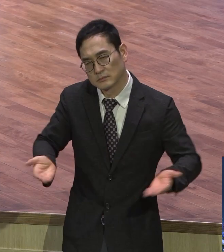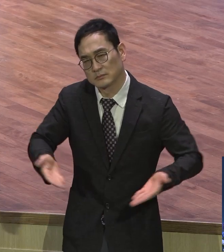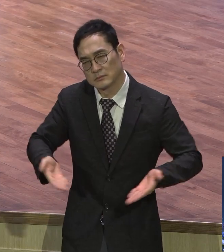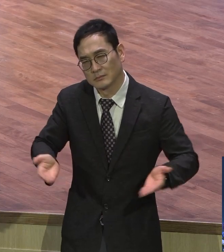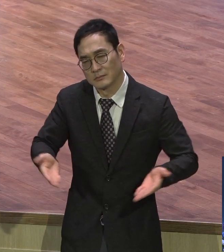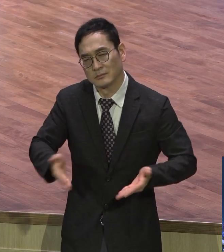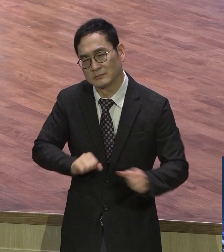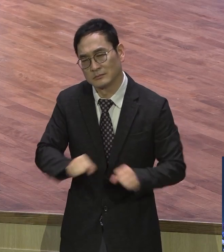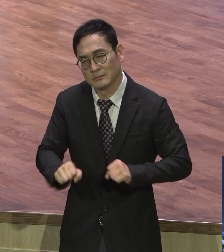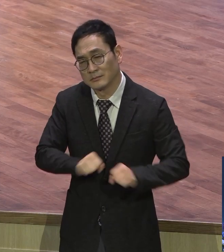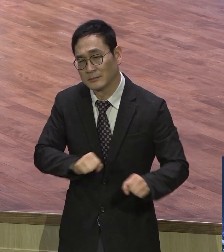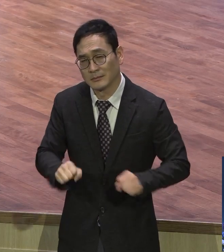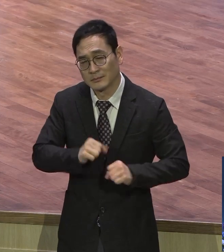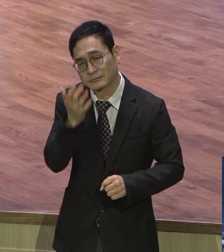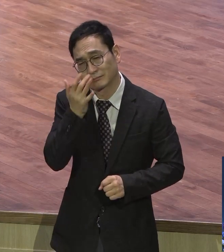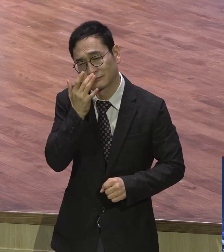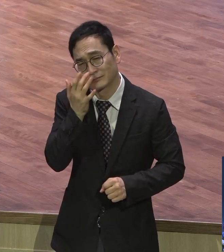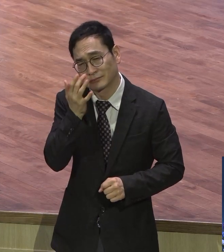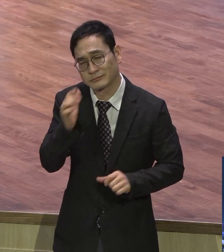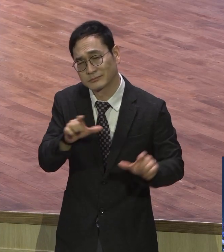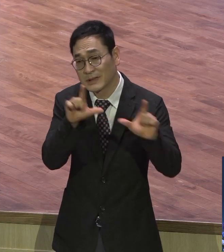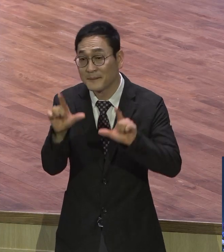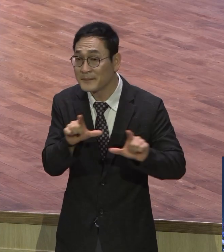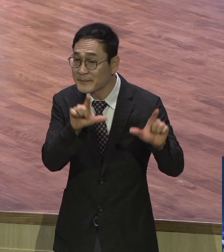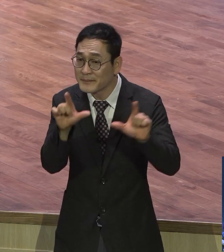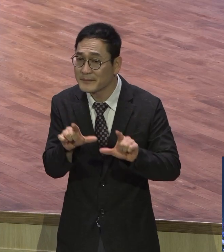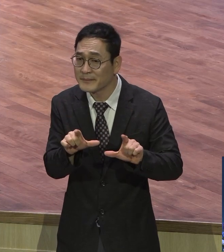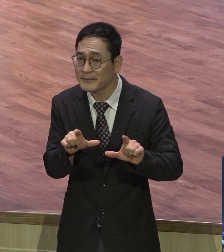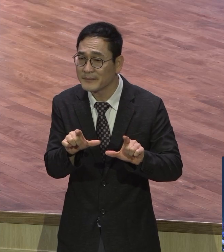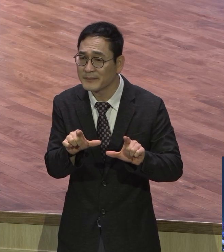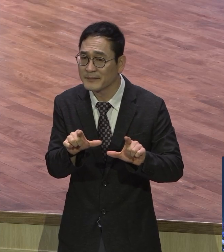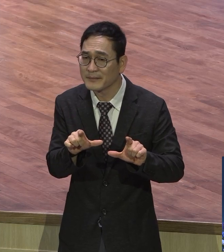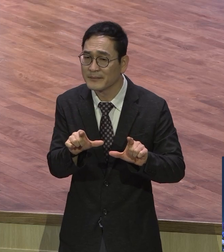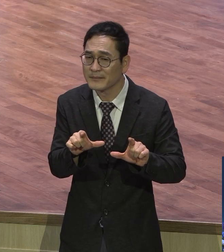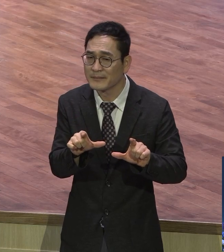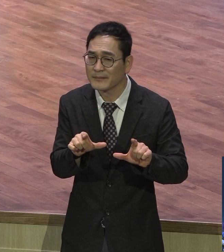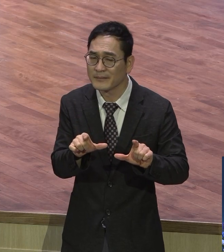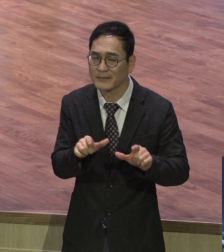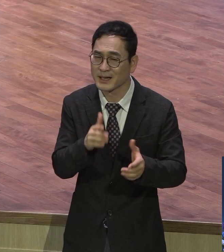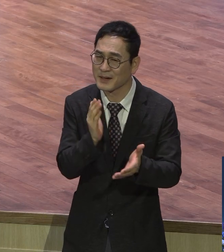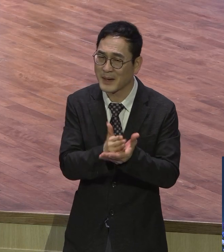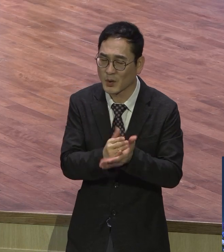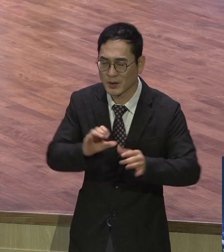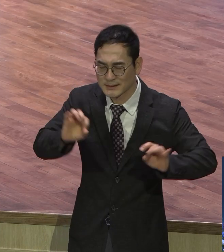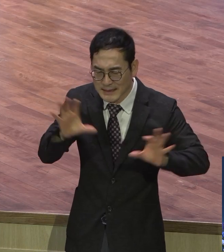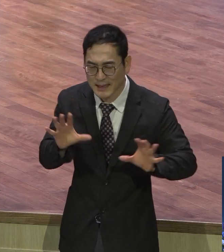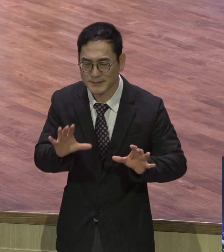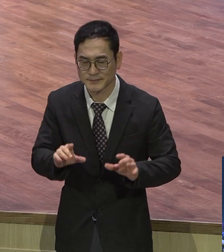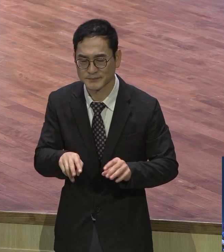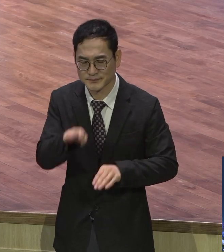되어버리는 그리 생을 재생시켜주는 것이 멈춥니다.